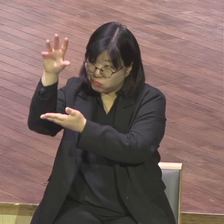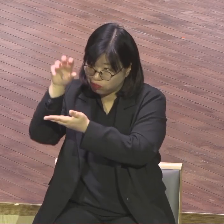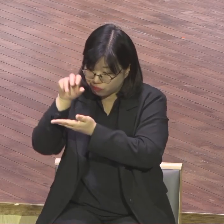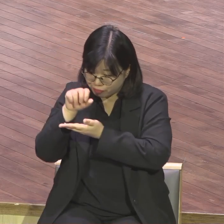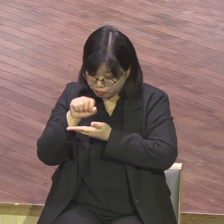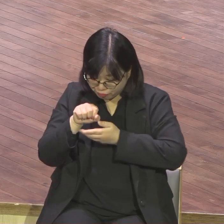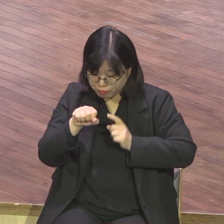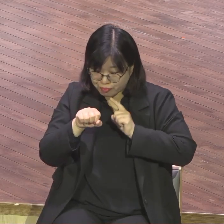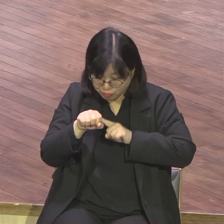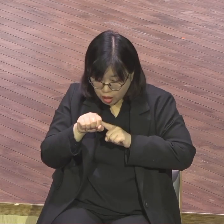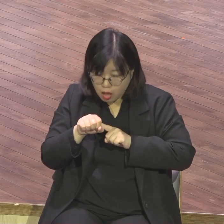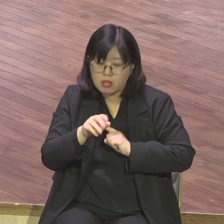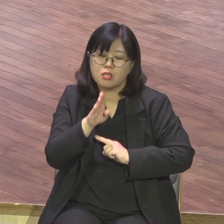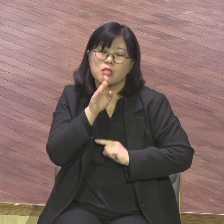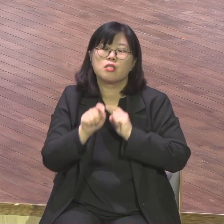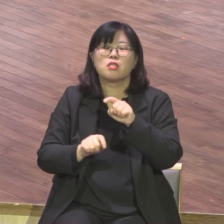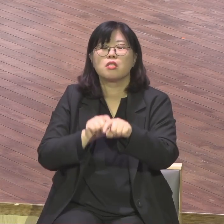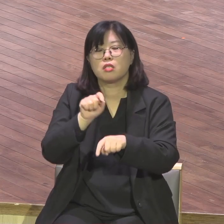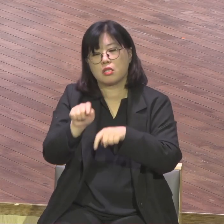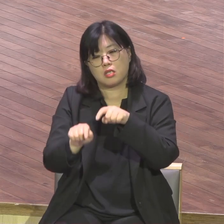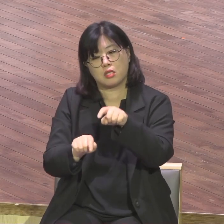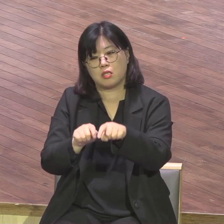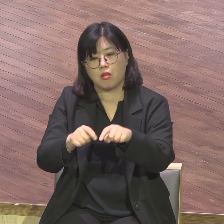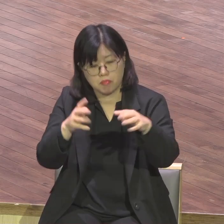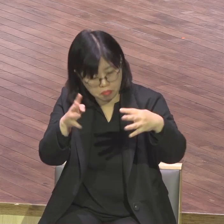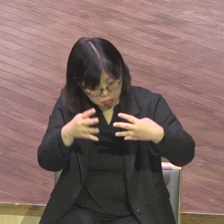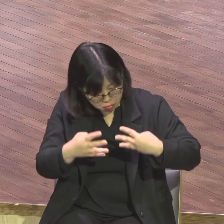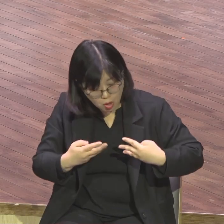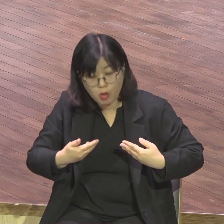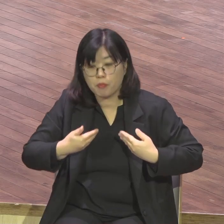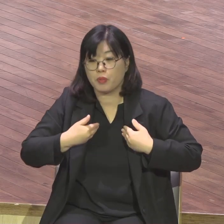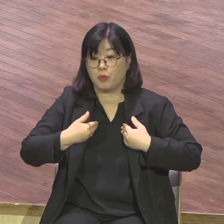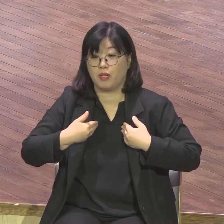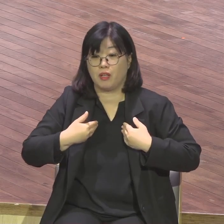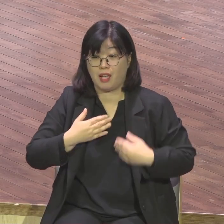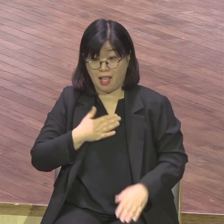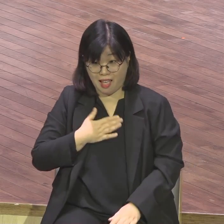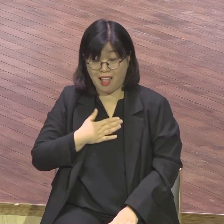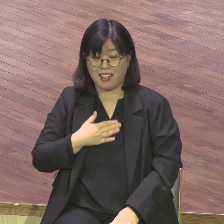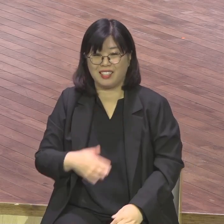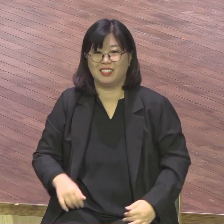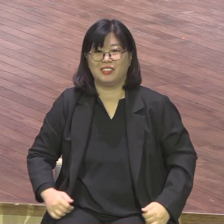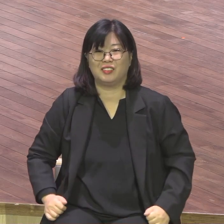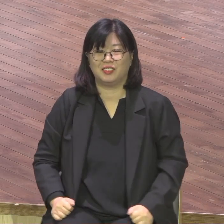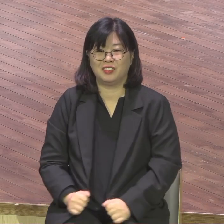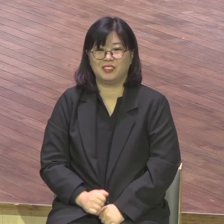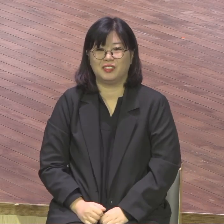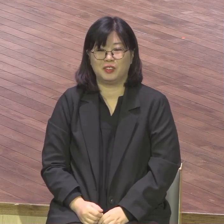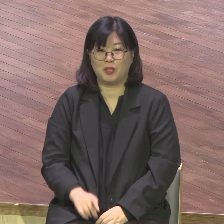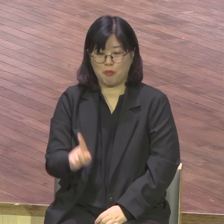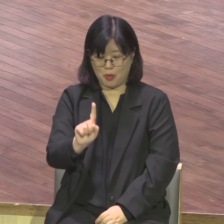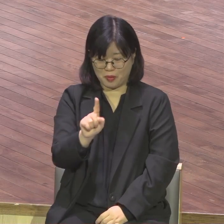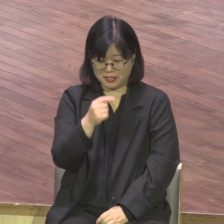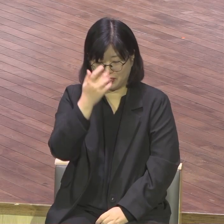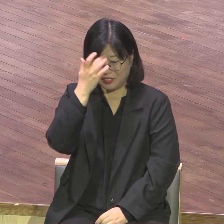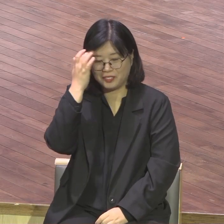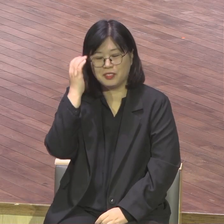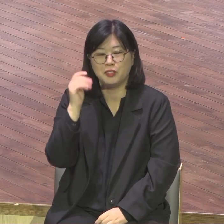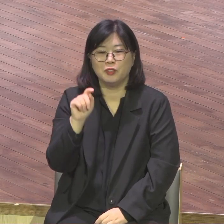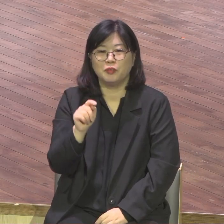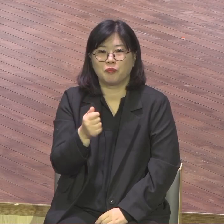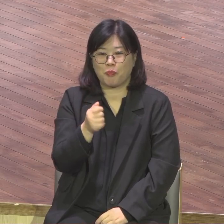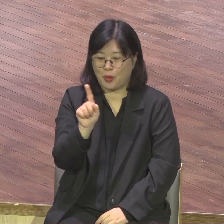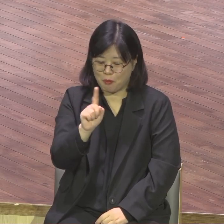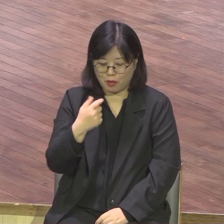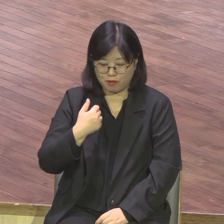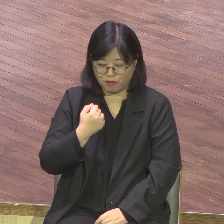사느냐 주느냐 그것이 문제로다. 늘 어정쩡한 눈치나 이 눈치 보고 저 눈치 보고 이 어정쩡한 이 소심한